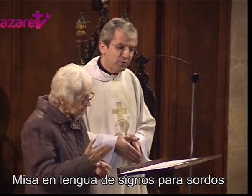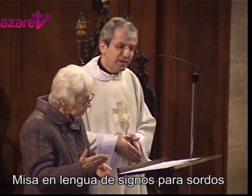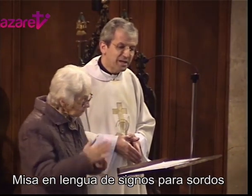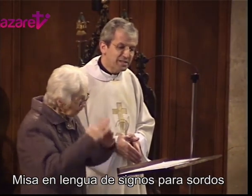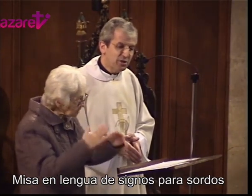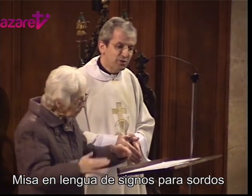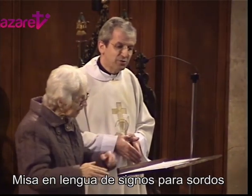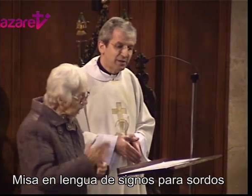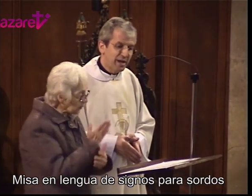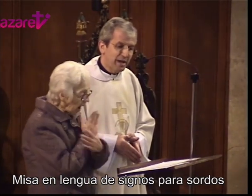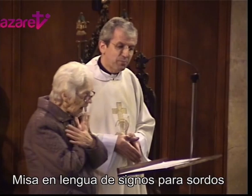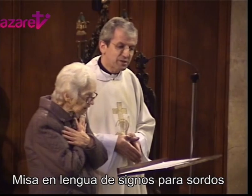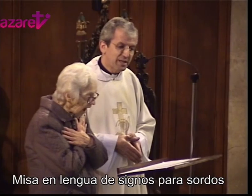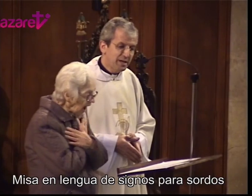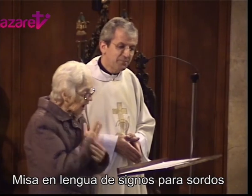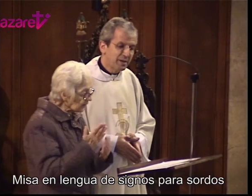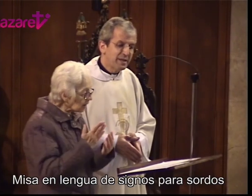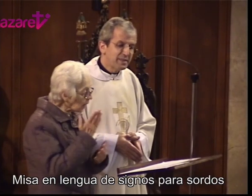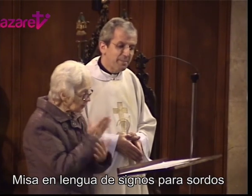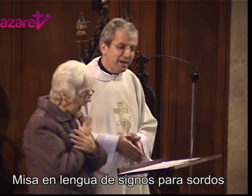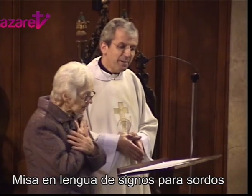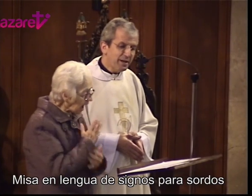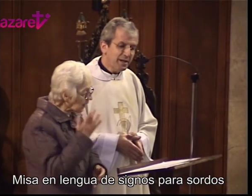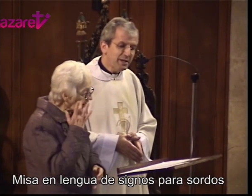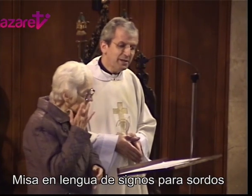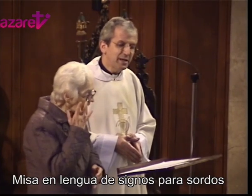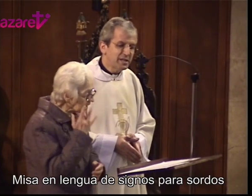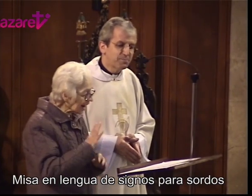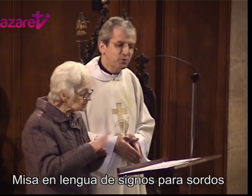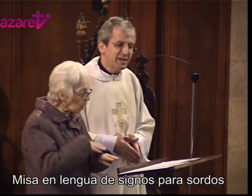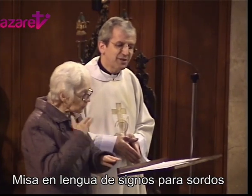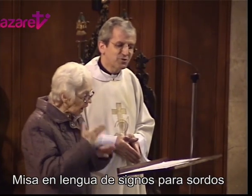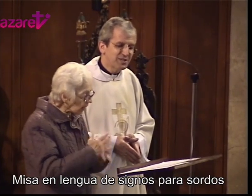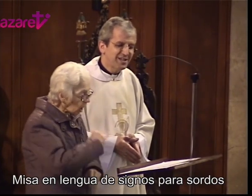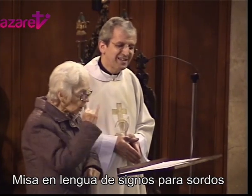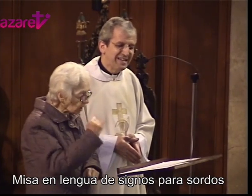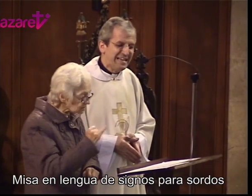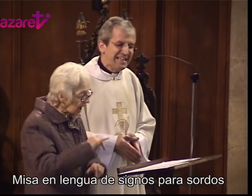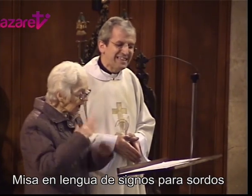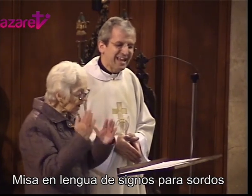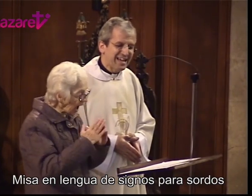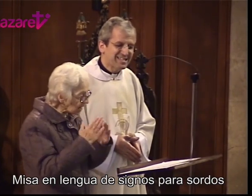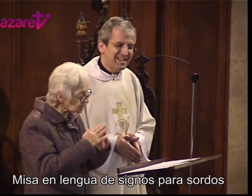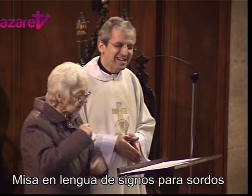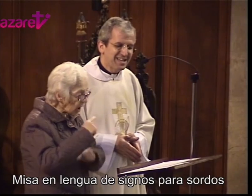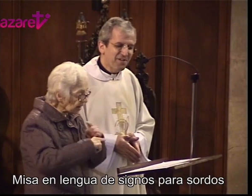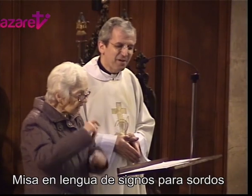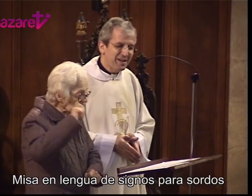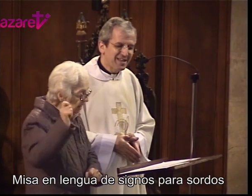tenía sitio en la posada, de María Virgen, esposa de José, de la casa y familia de